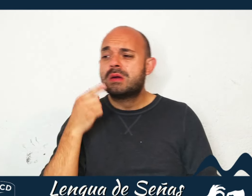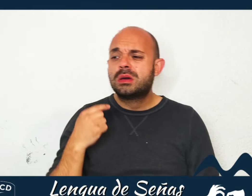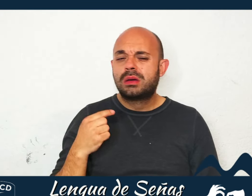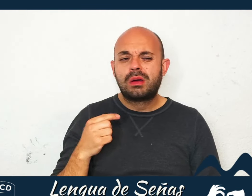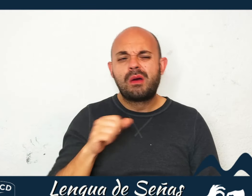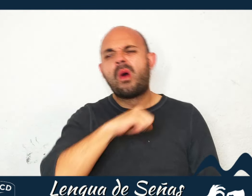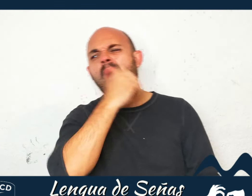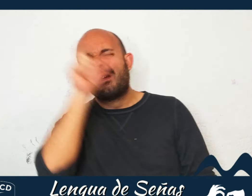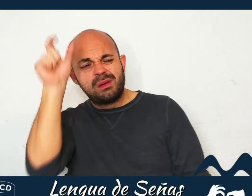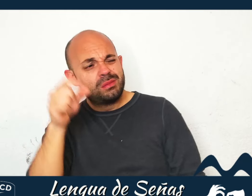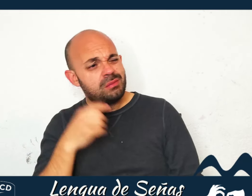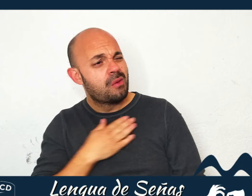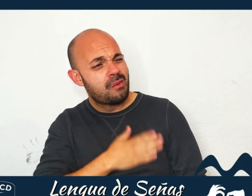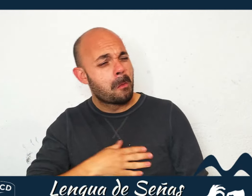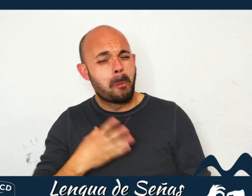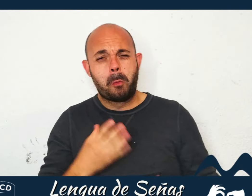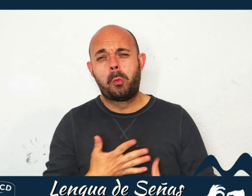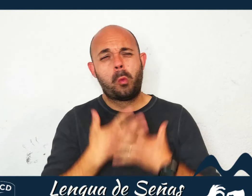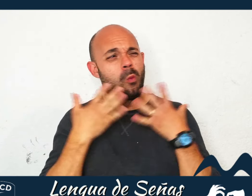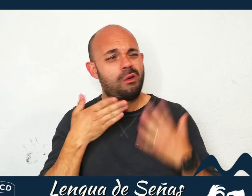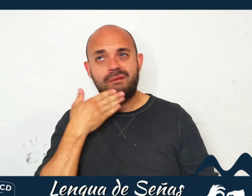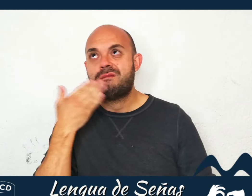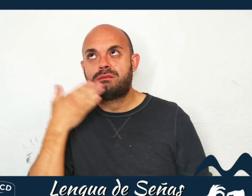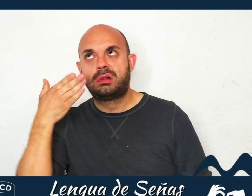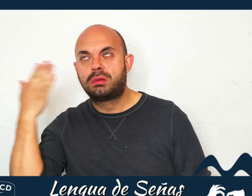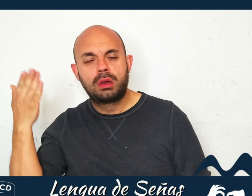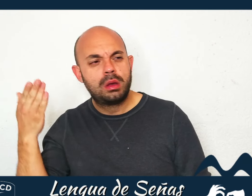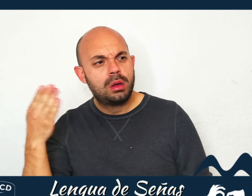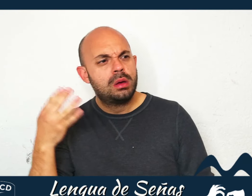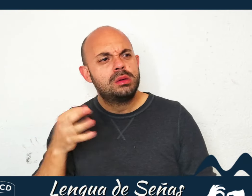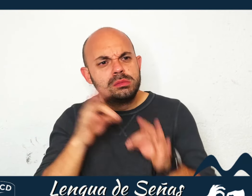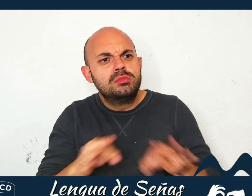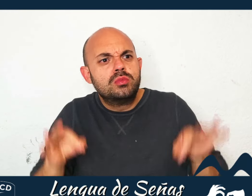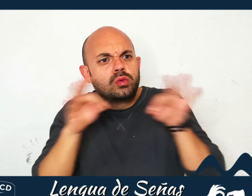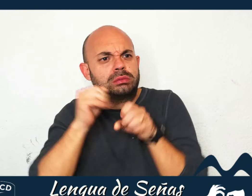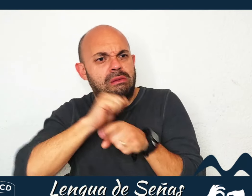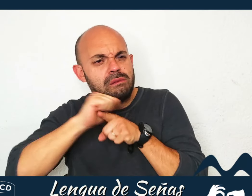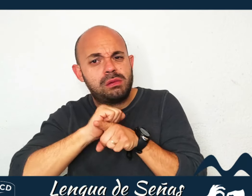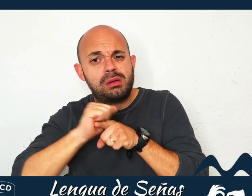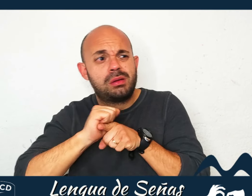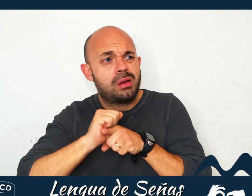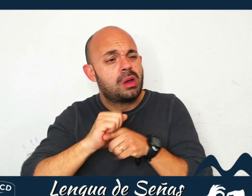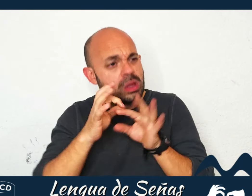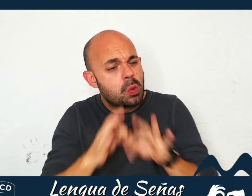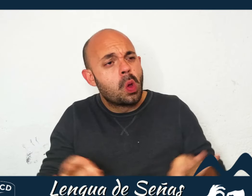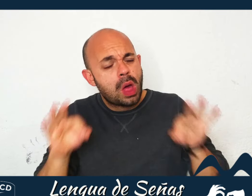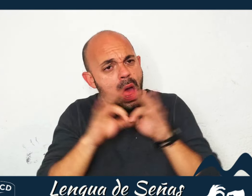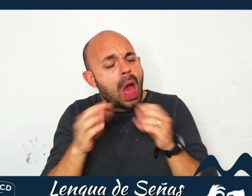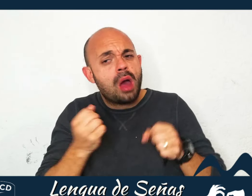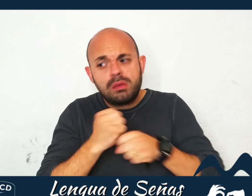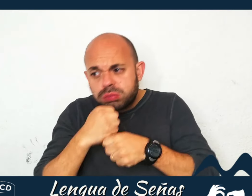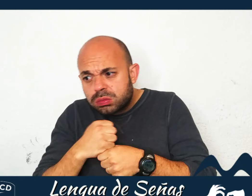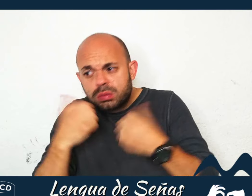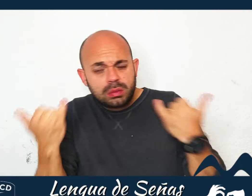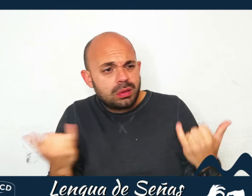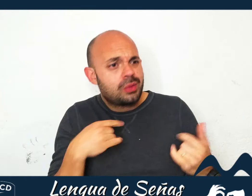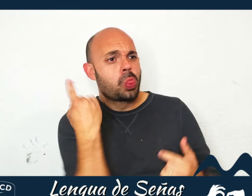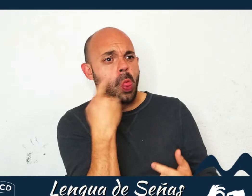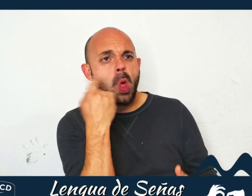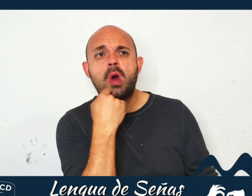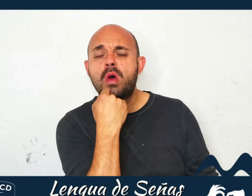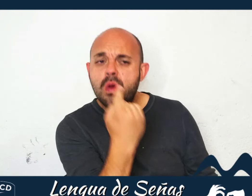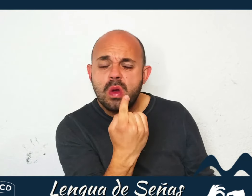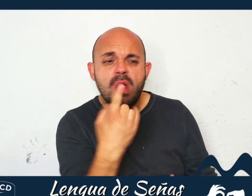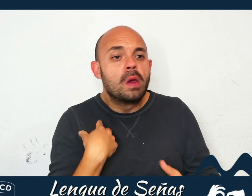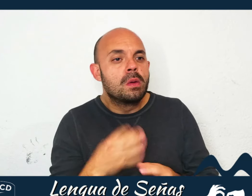alguien y decía, hey, menos palabras y más acción. En otras palabras, dejen de estar hablando y pongámonos a hacer algo.